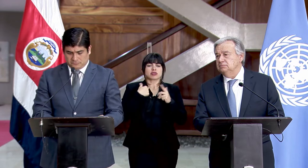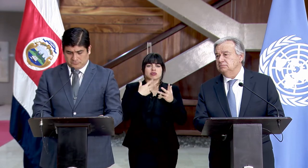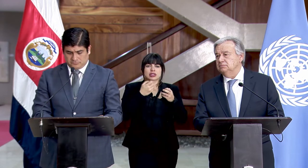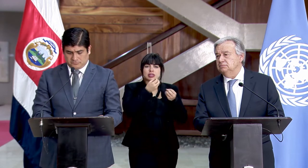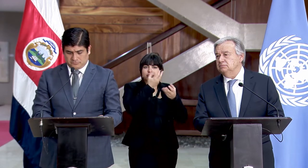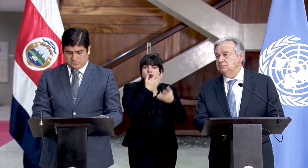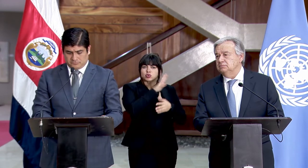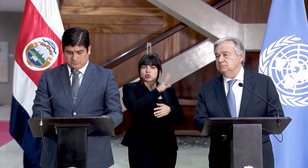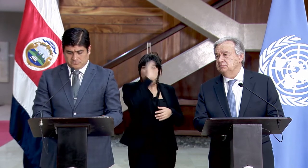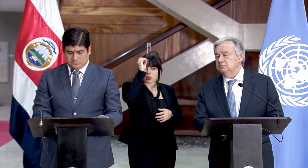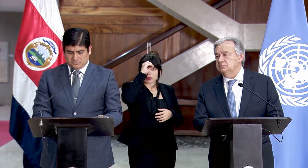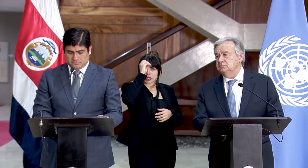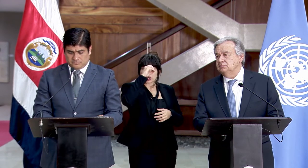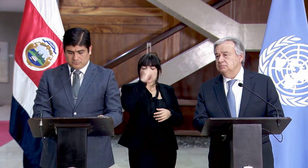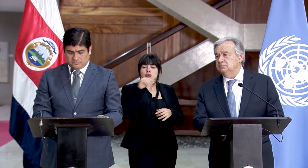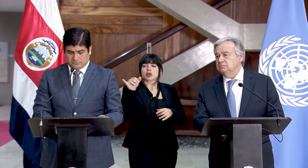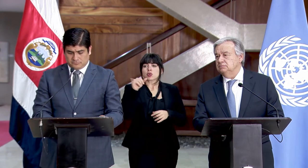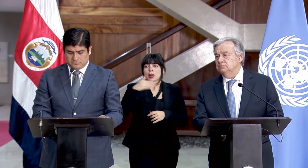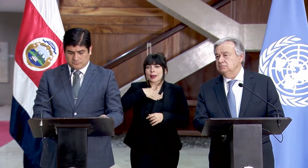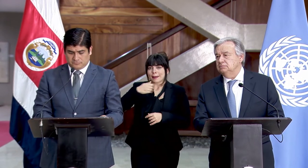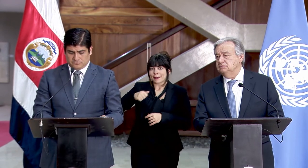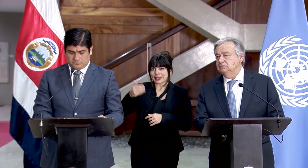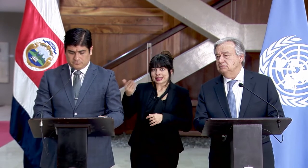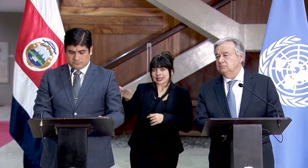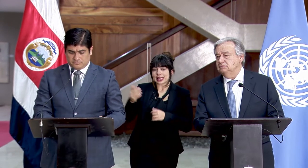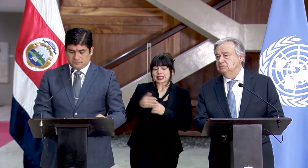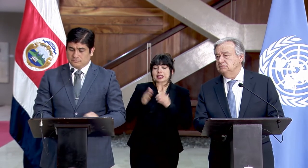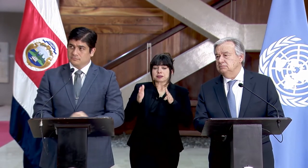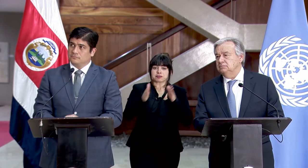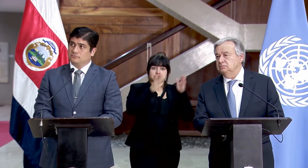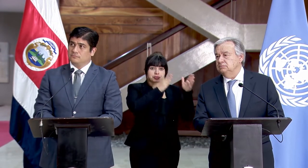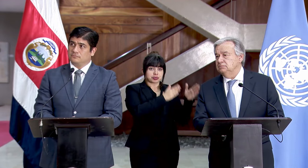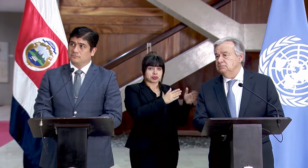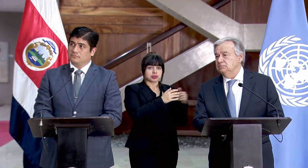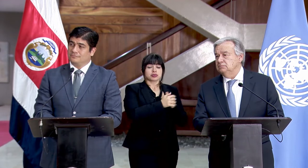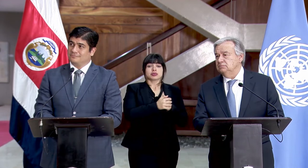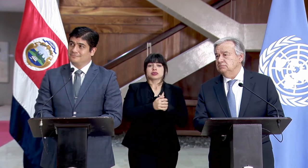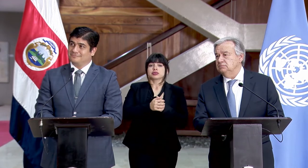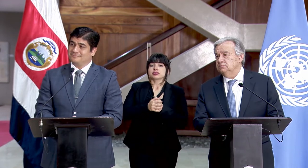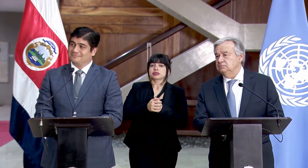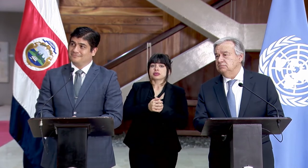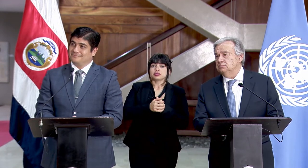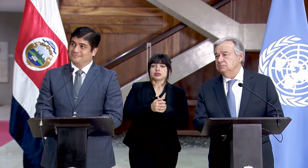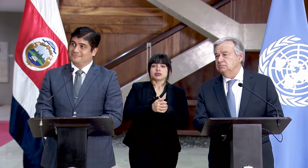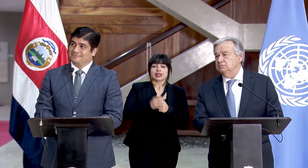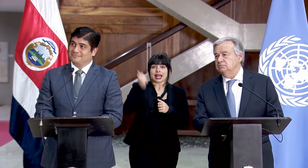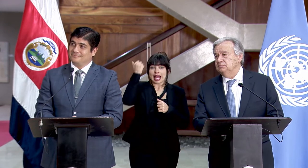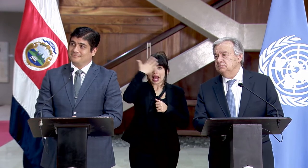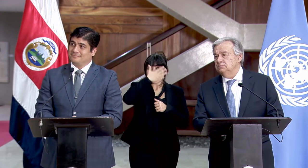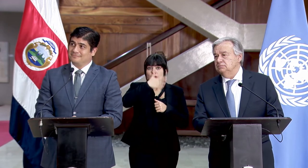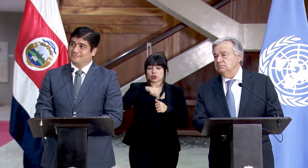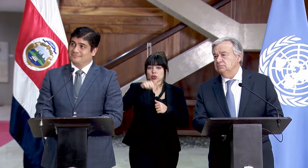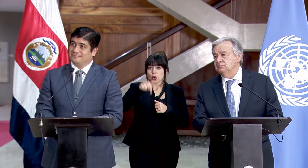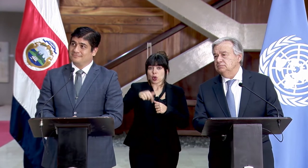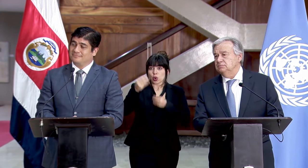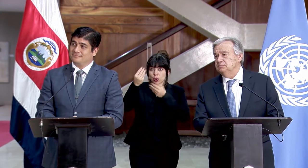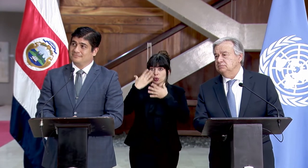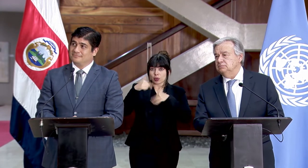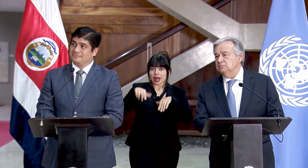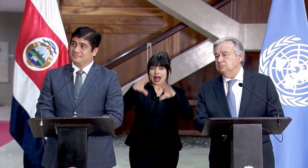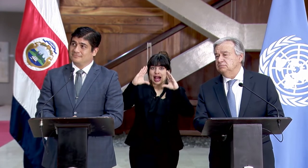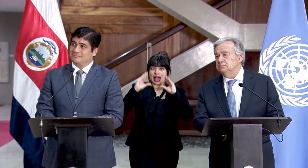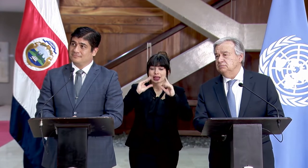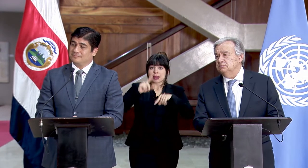reacción, al igual que la del señor presidente. Por otra parte, el mandatario Alvarado hoy nos indicó que en horas de la tarde